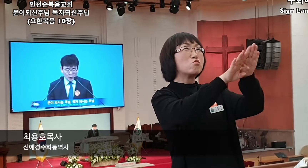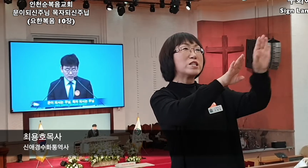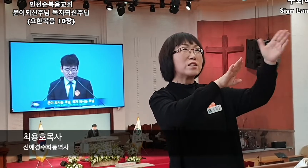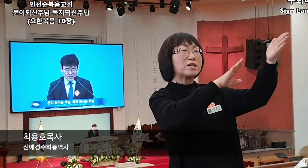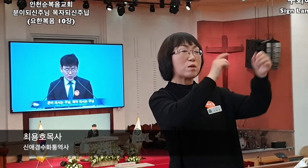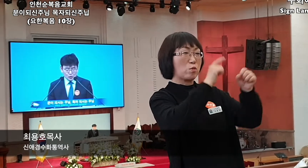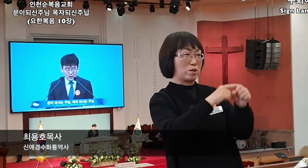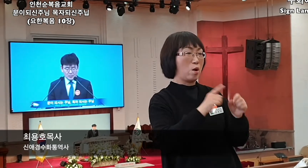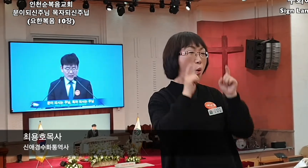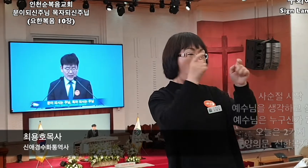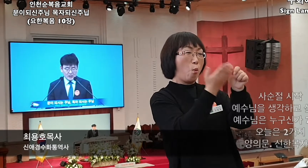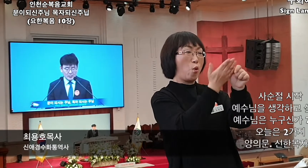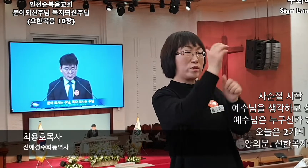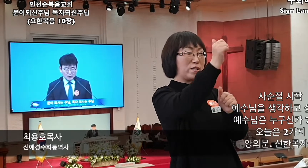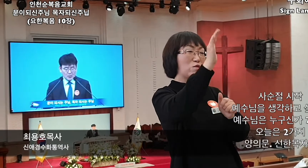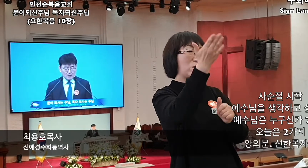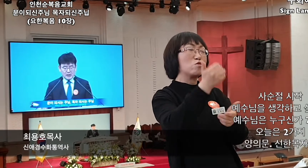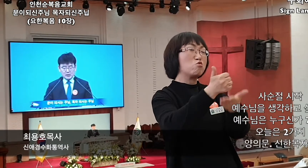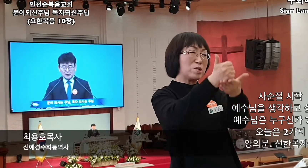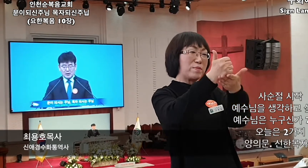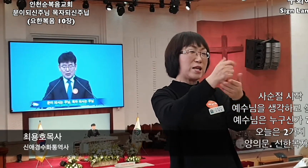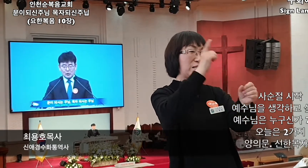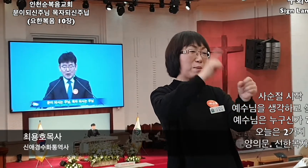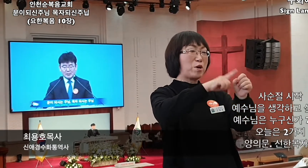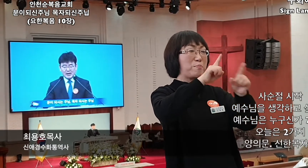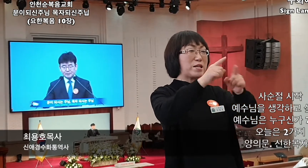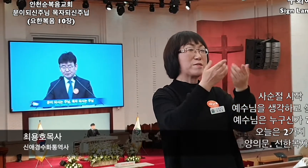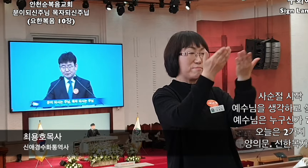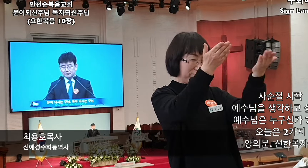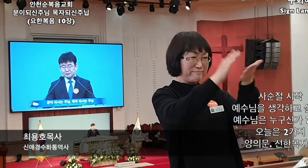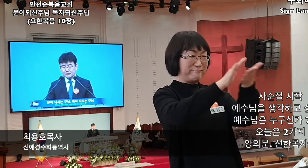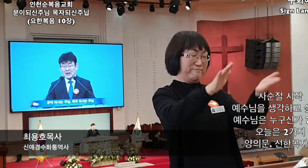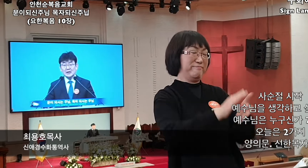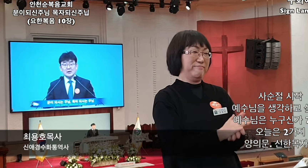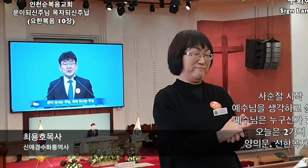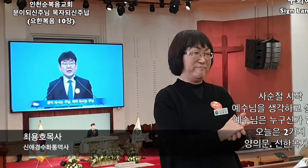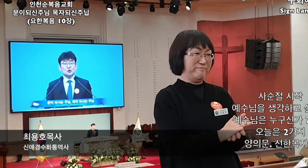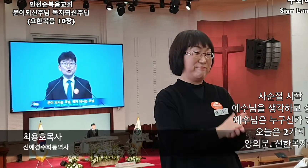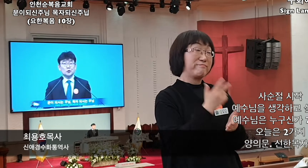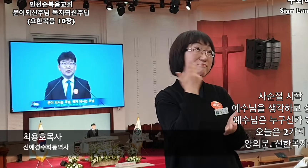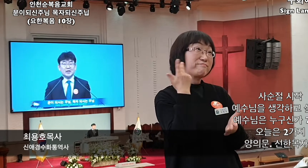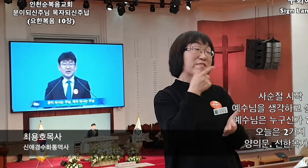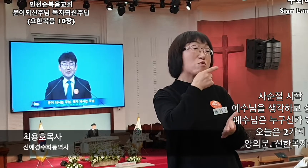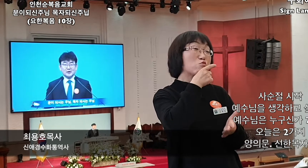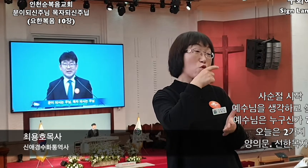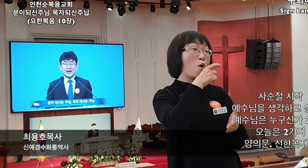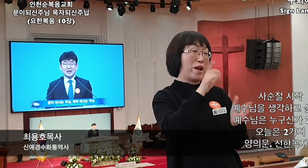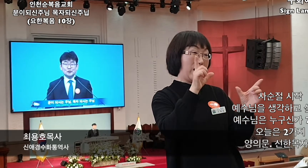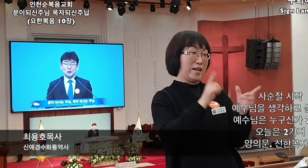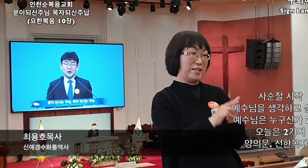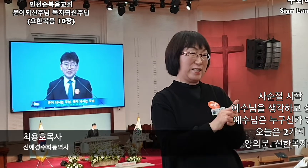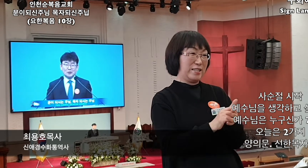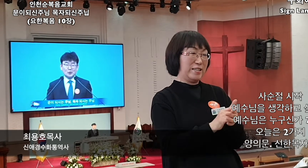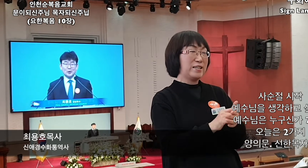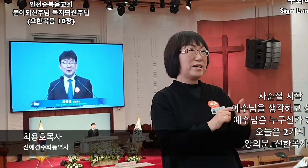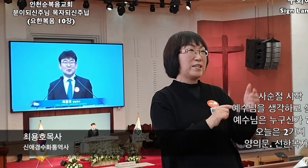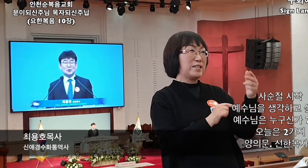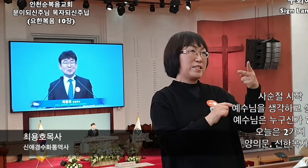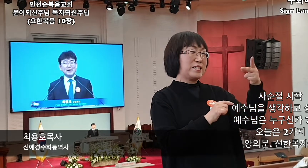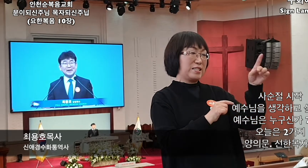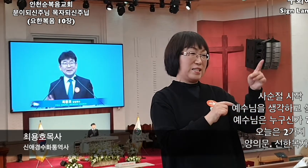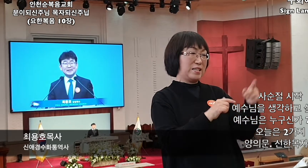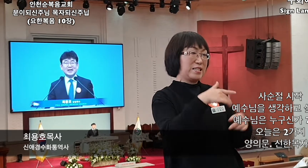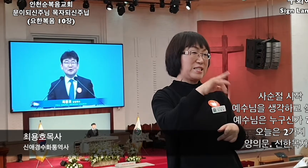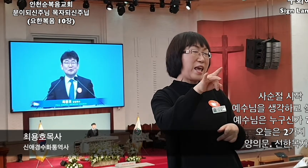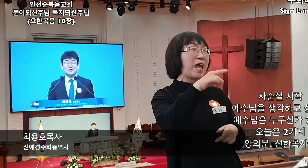주님, 목자 되시는 주님이라는 제목으로 말씀을 나누려고 합니다. 지난주 수요일이 제 수요일이라고 교회는